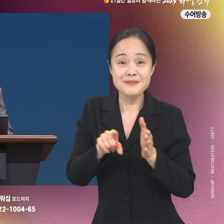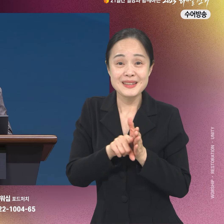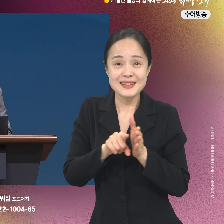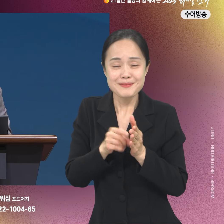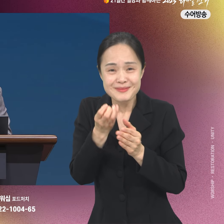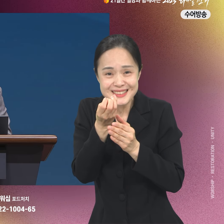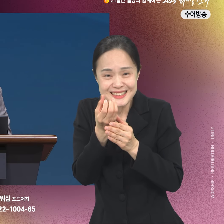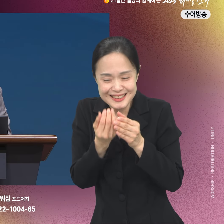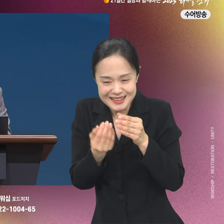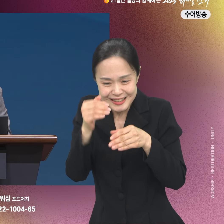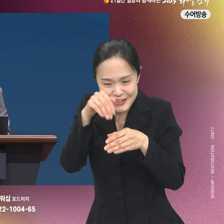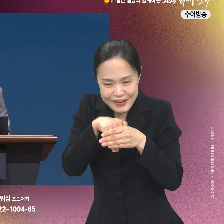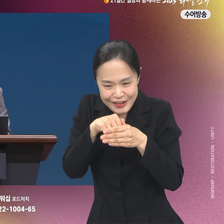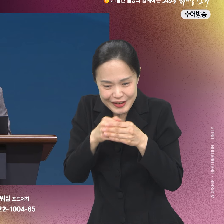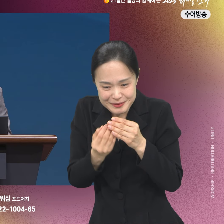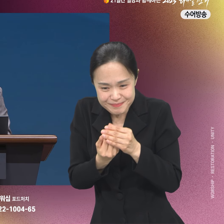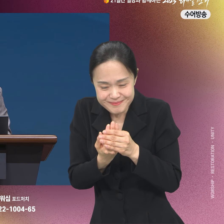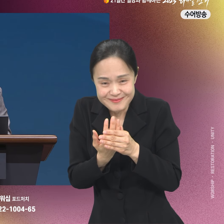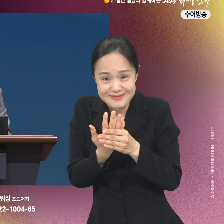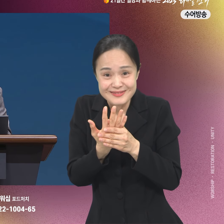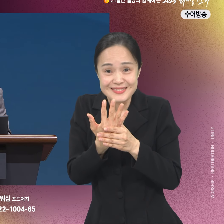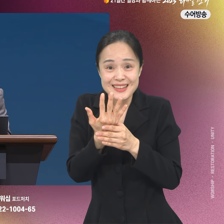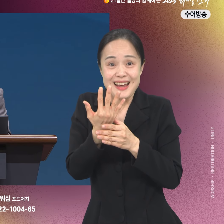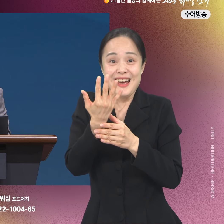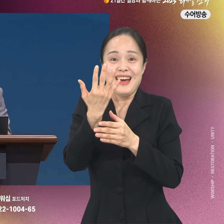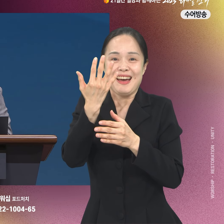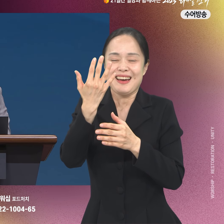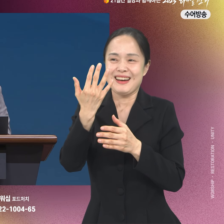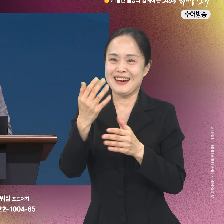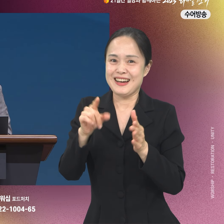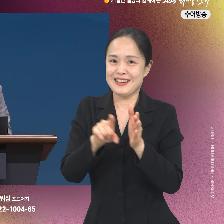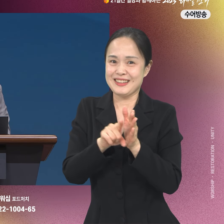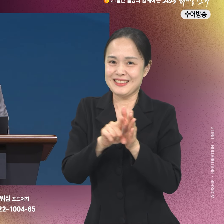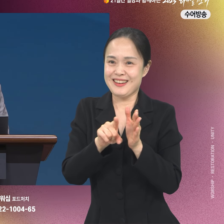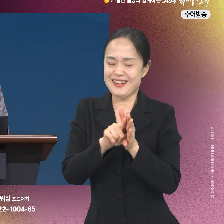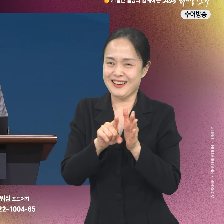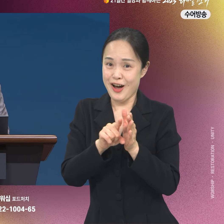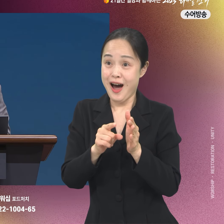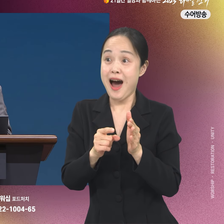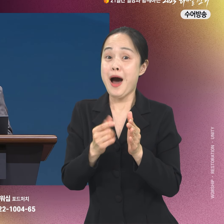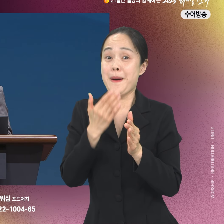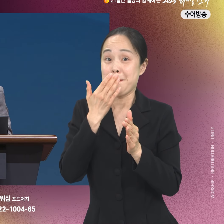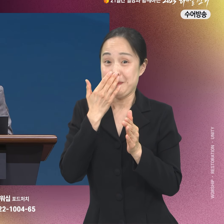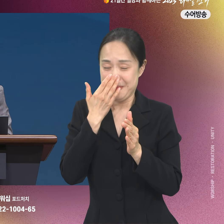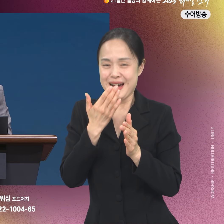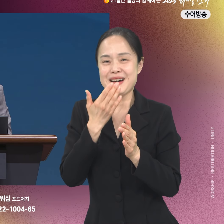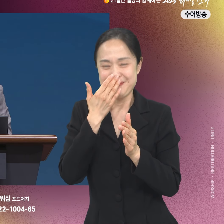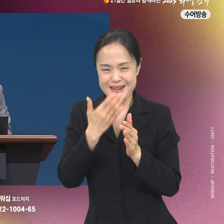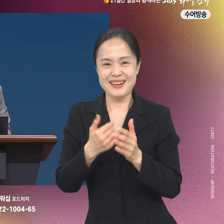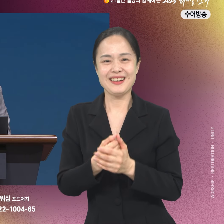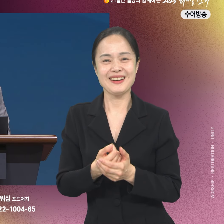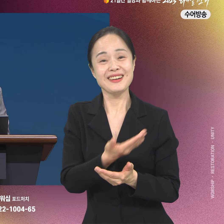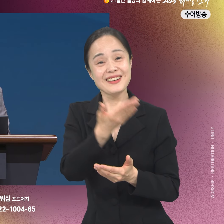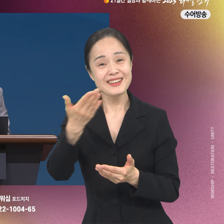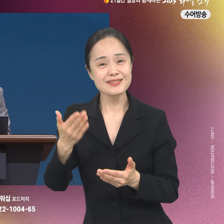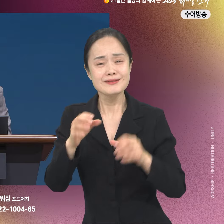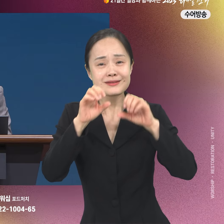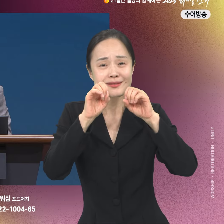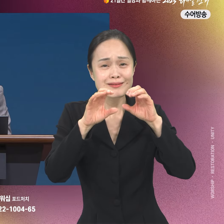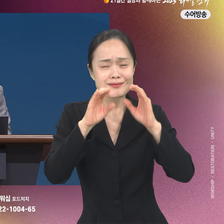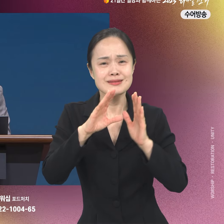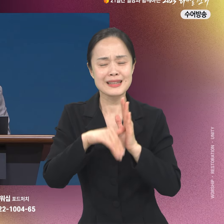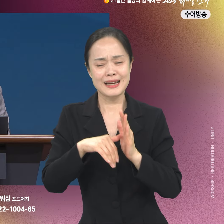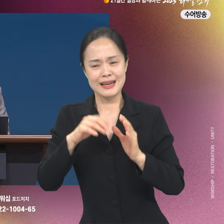전도하기 힘들어하시는 분들 이 영화 보라고 권하세요. 영화는 그래도 이렇게 지켜볼 수 있으니까 좀 쉬운 편이잖아요,